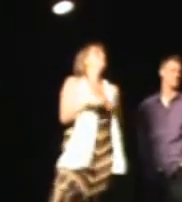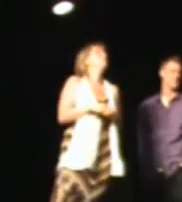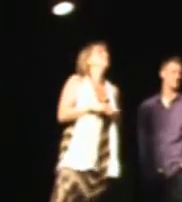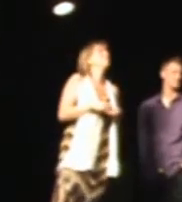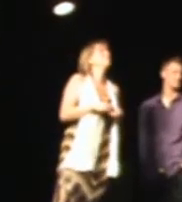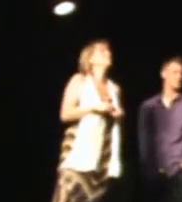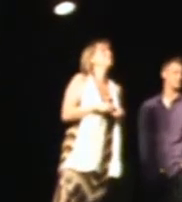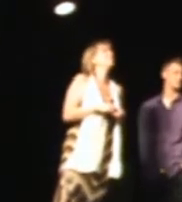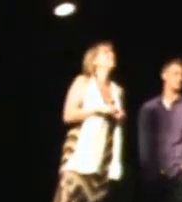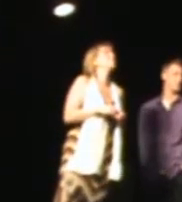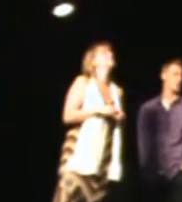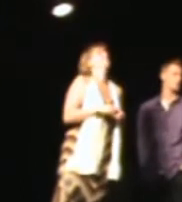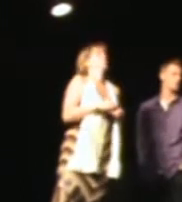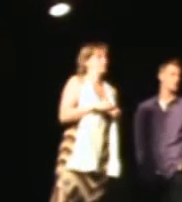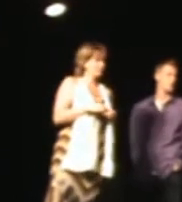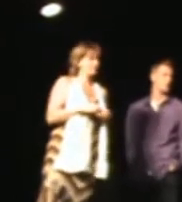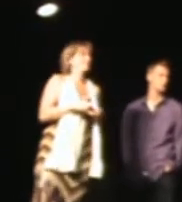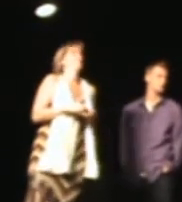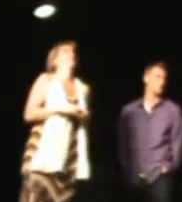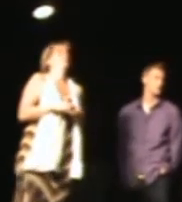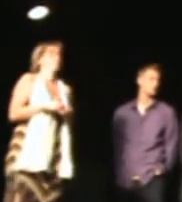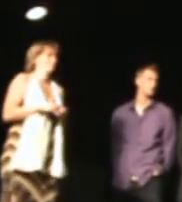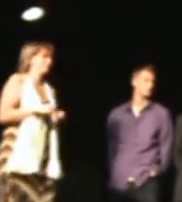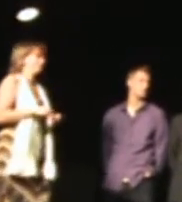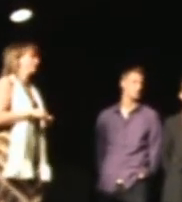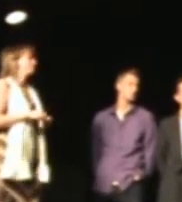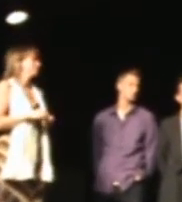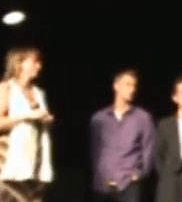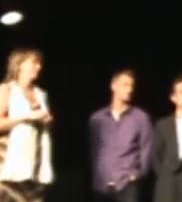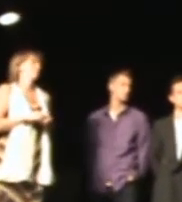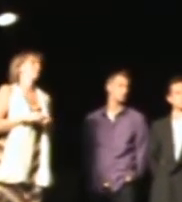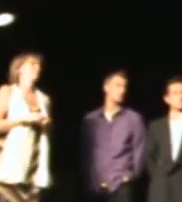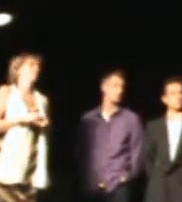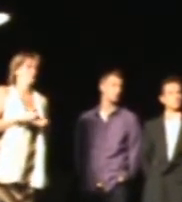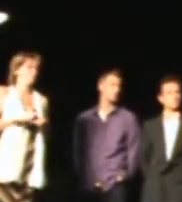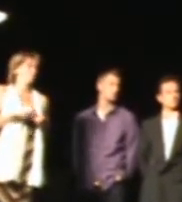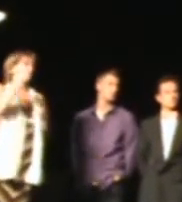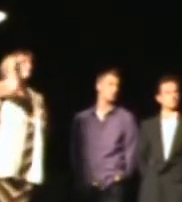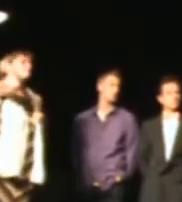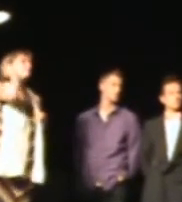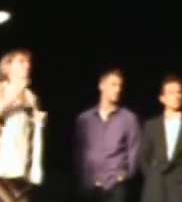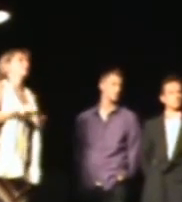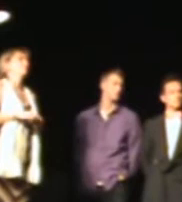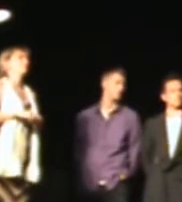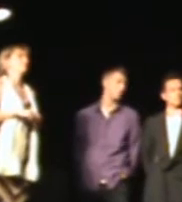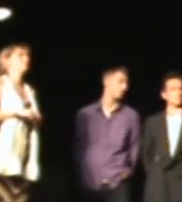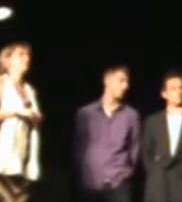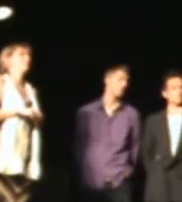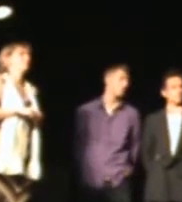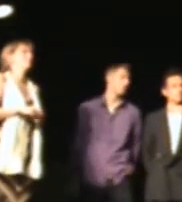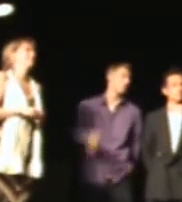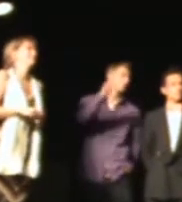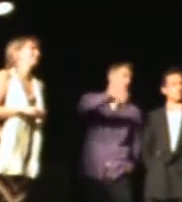iets bereiken. En, we spelen altijd een prachtige wedstrijd, pas gewoon een heel mooie wedstrijd. Ik zie tegen mijn hoofd door. Dat